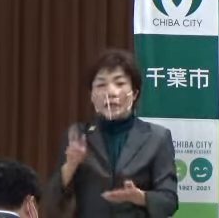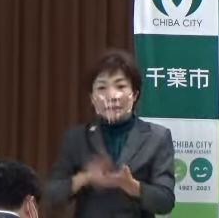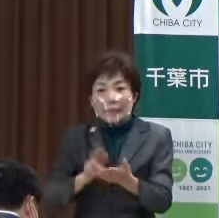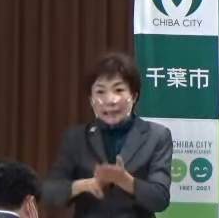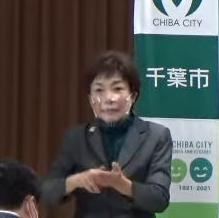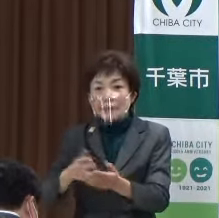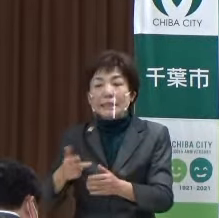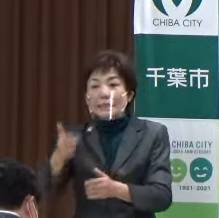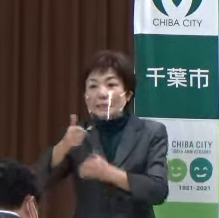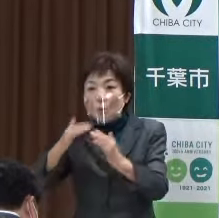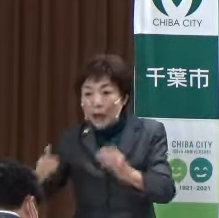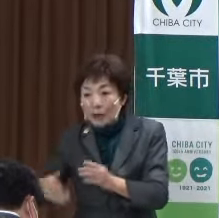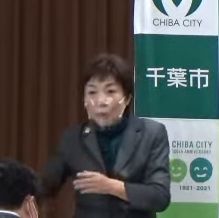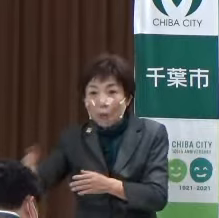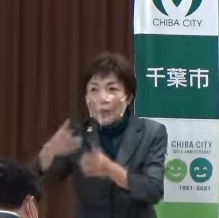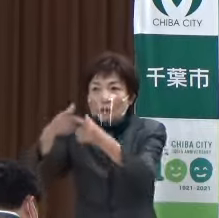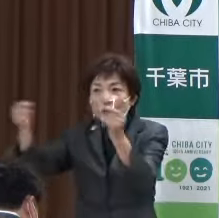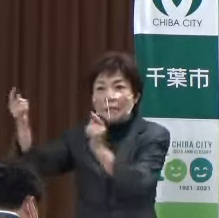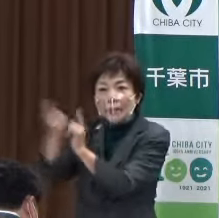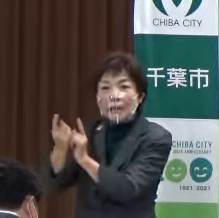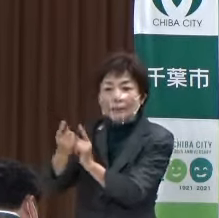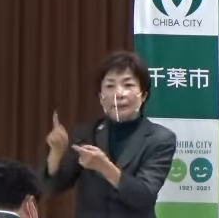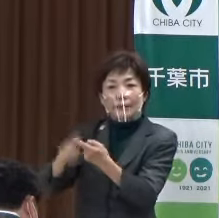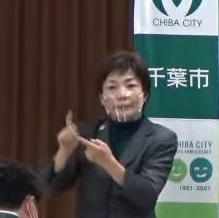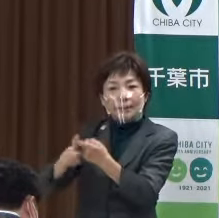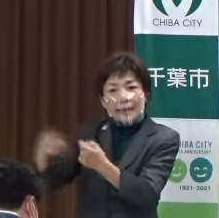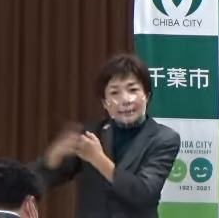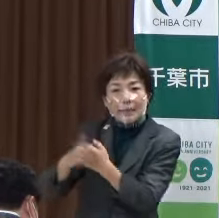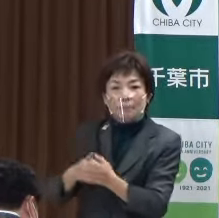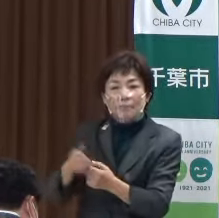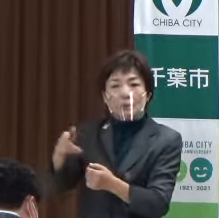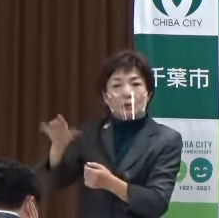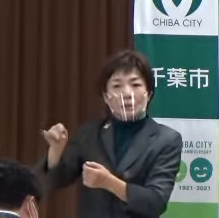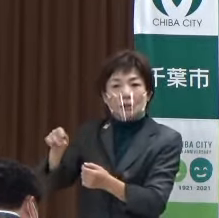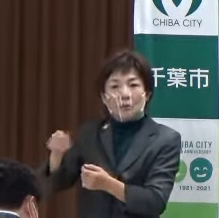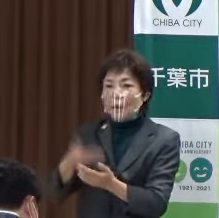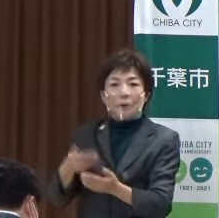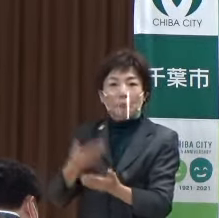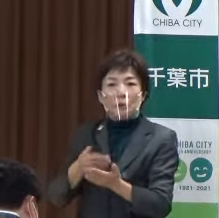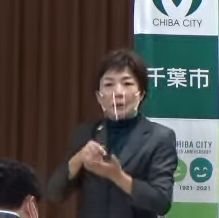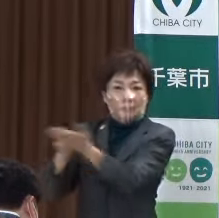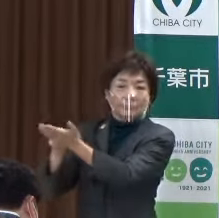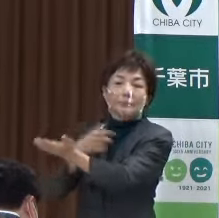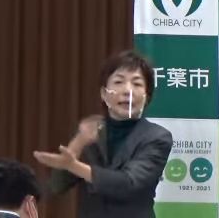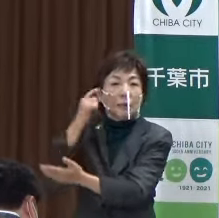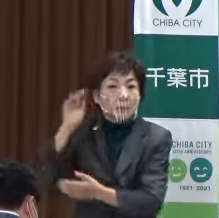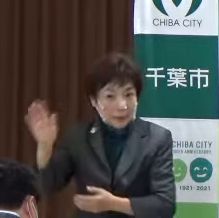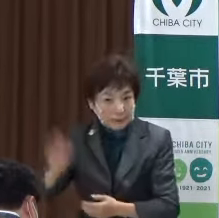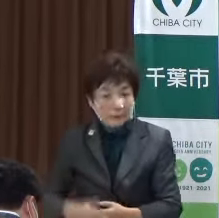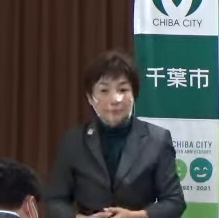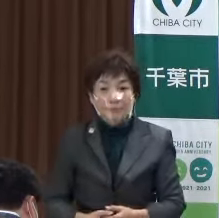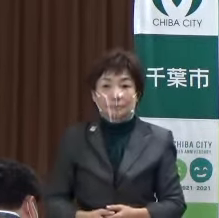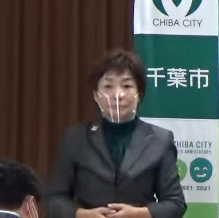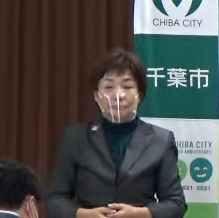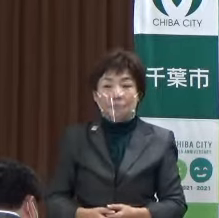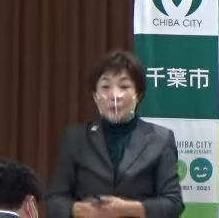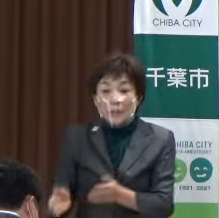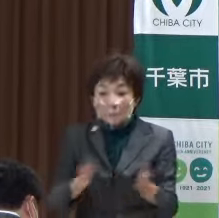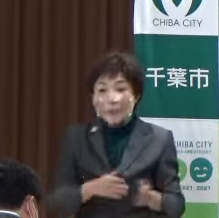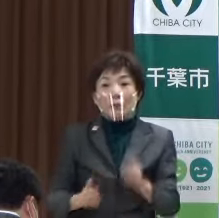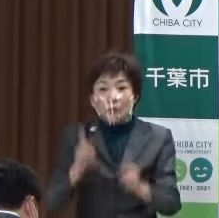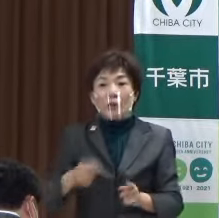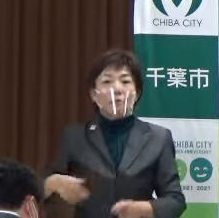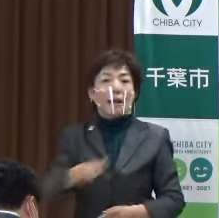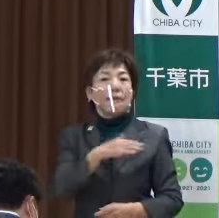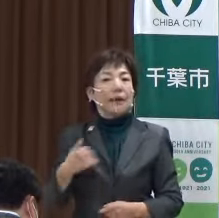市市長会などを通して、国に適切な支援、措置を我々としてはしっかり取り組みたい。一方で、とにか